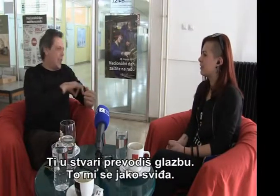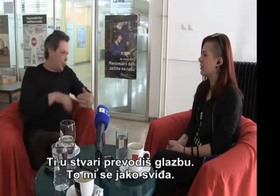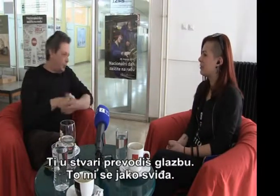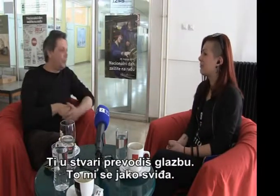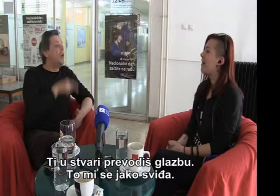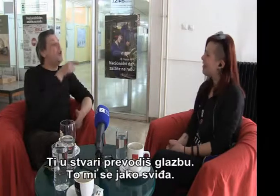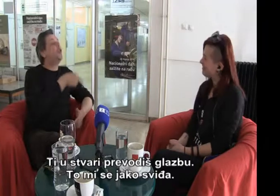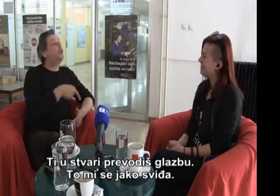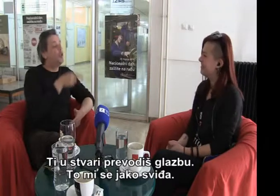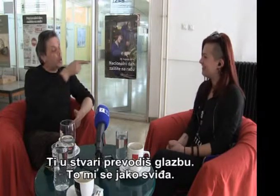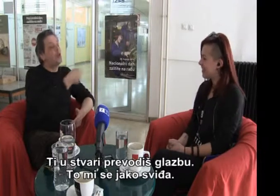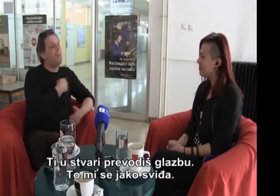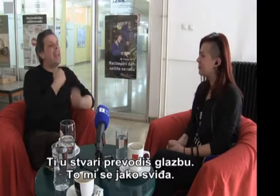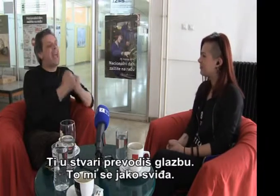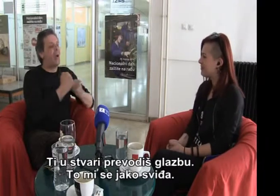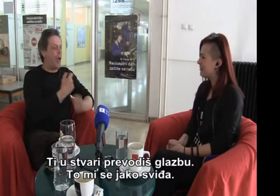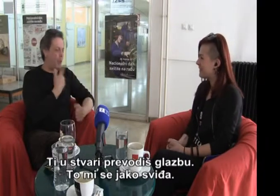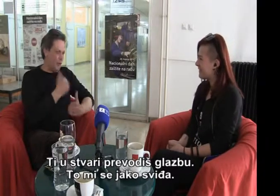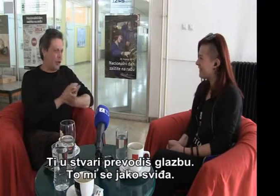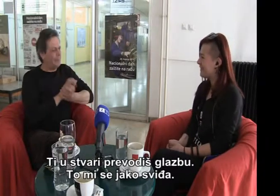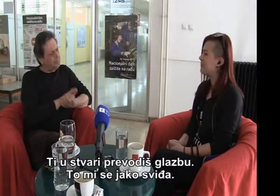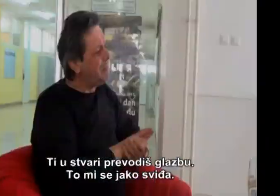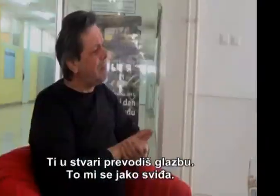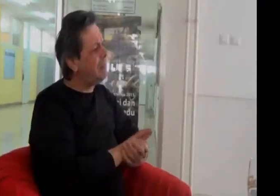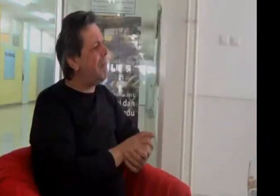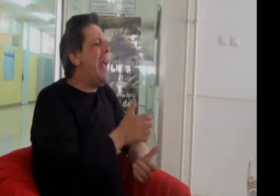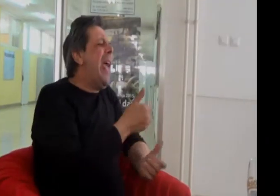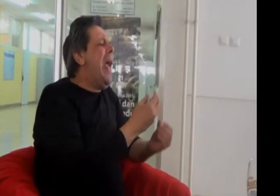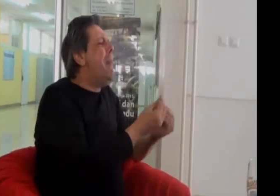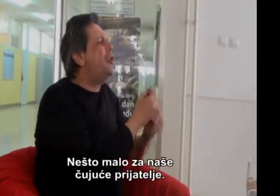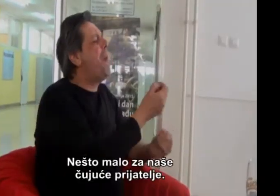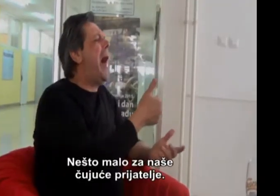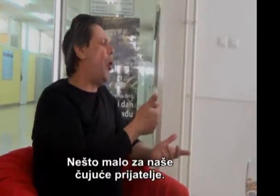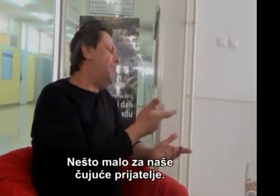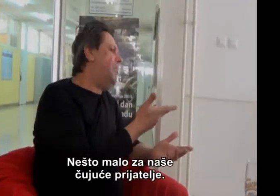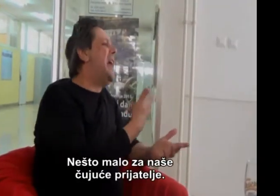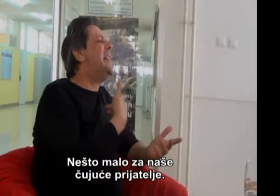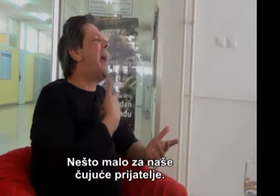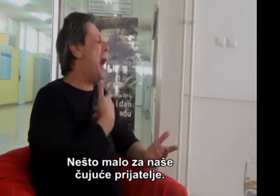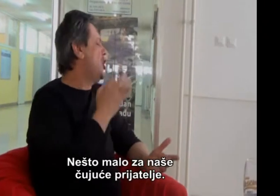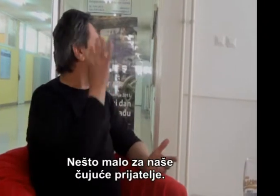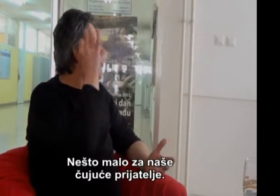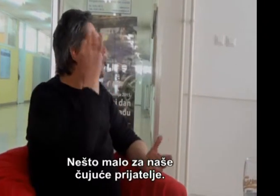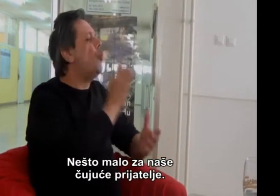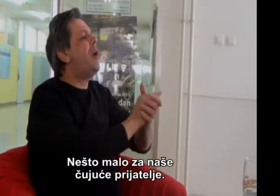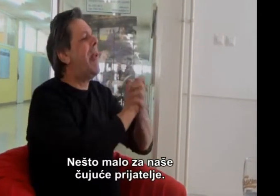glazbu. To se meni jako, jako sviđa. Nešto malo za naše čujuće